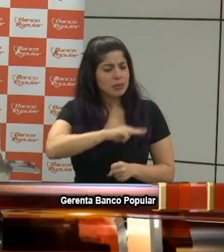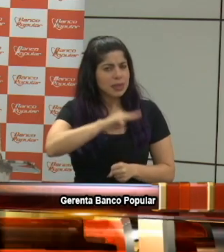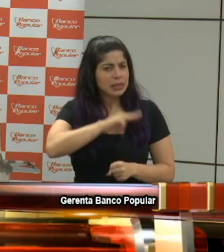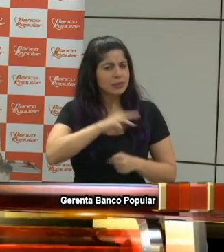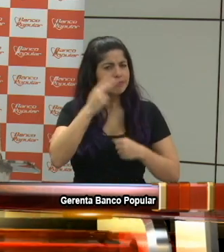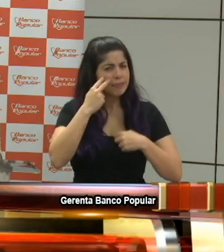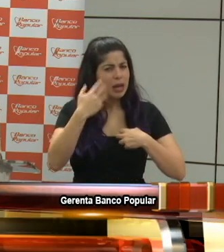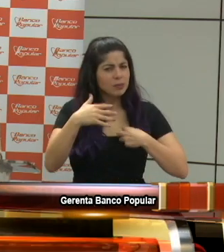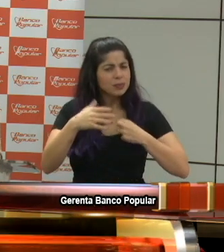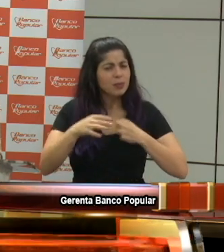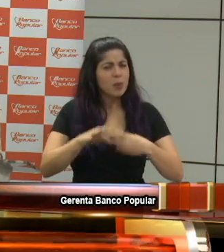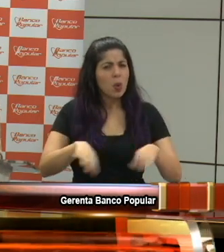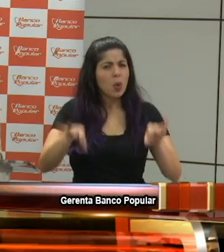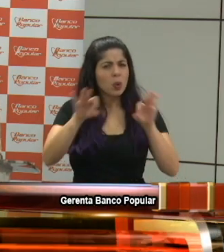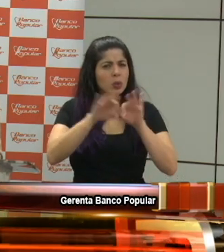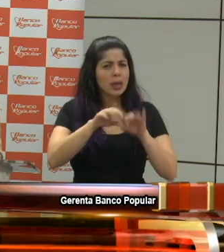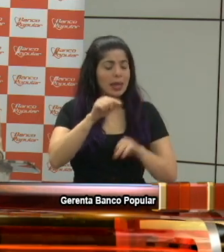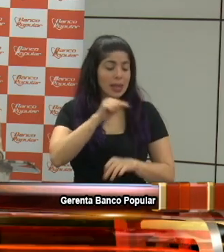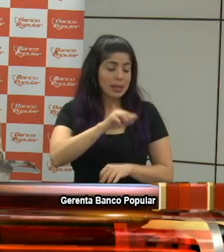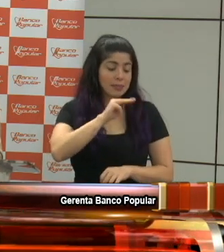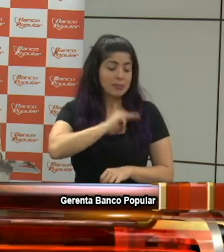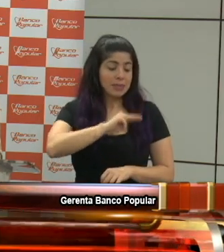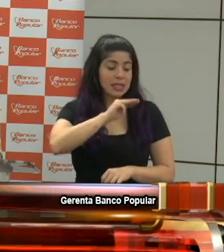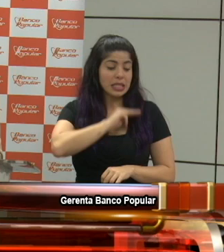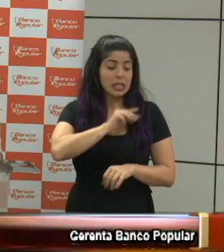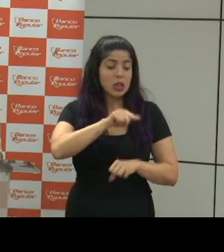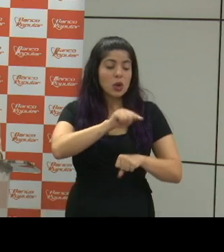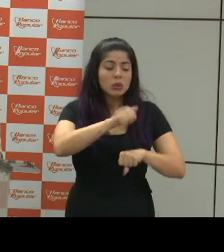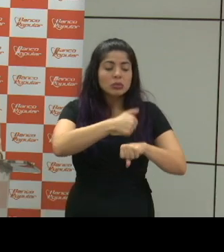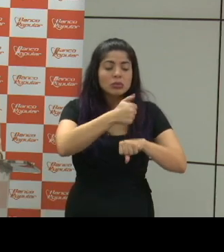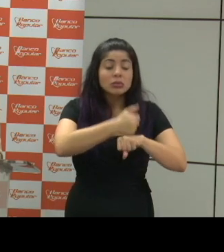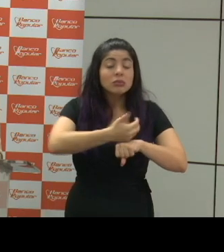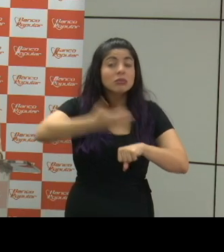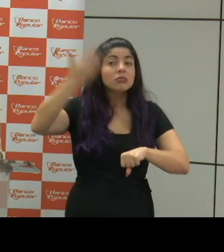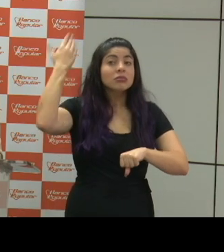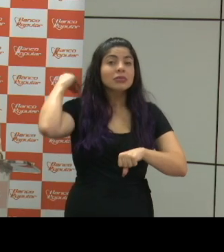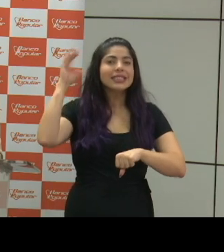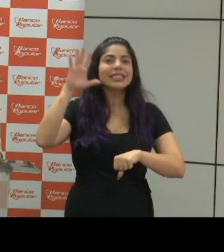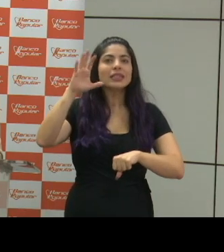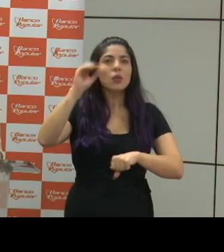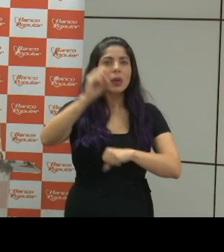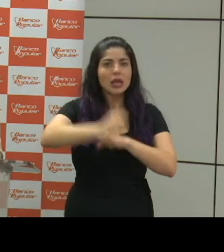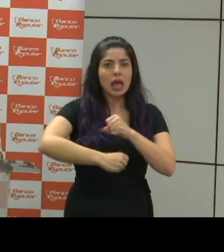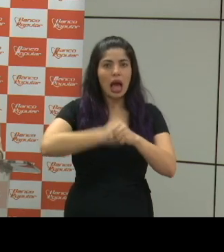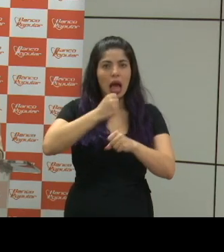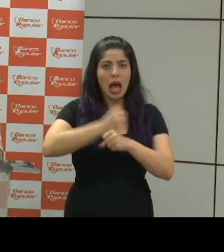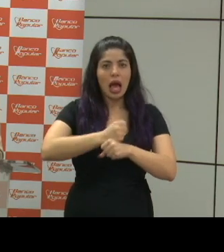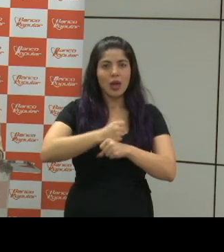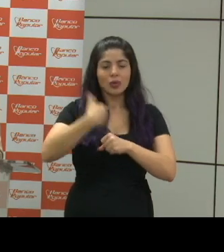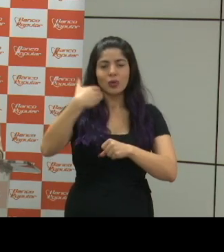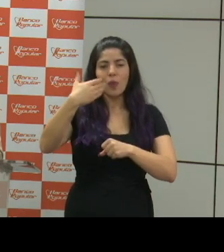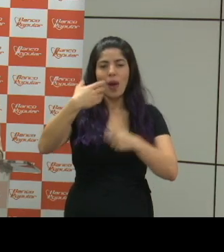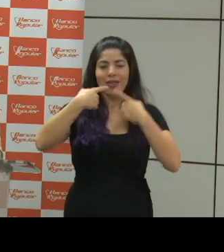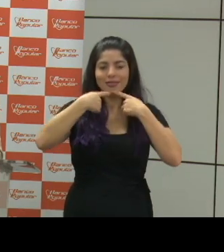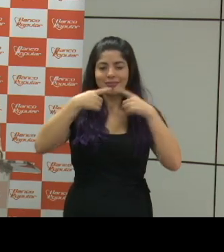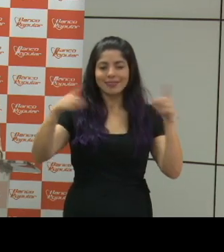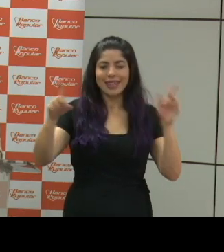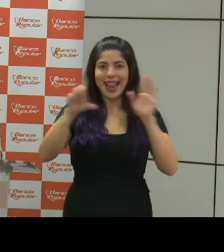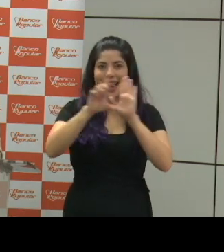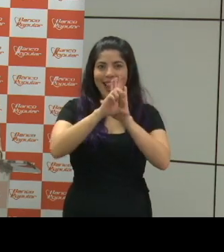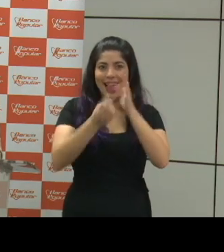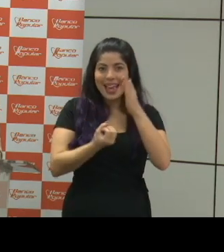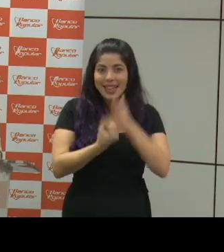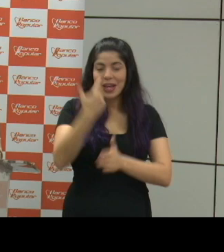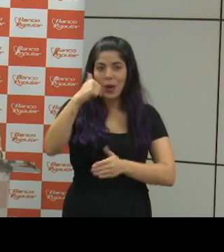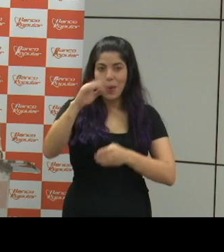qué importante, es una misión que se estableció hace 50 años en que se promulgó la ley de creación de